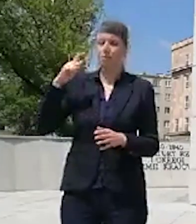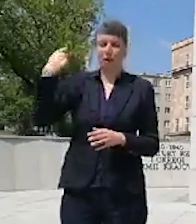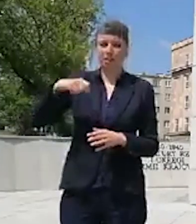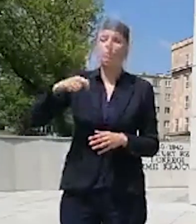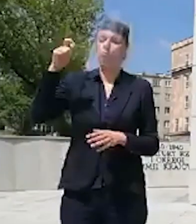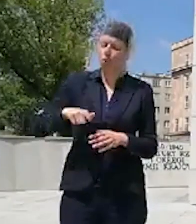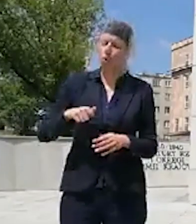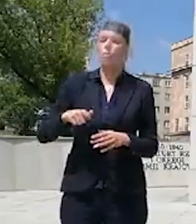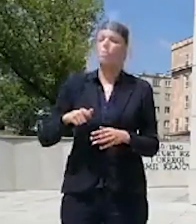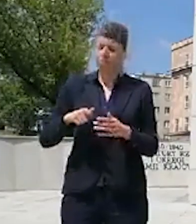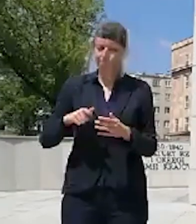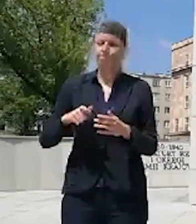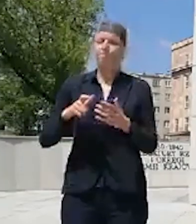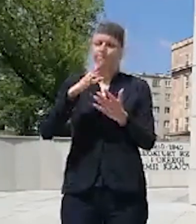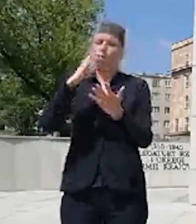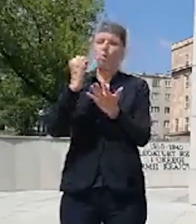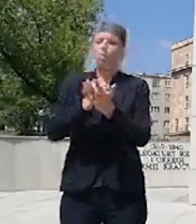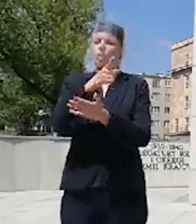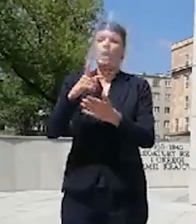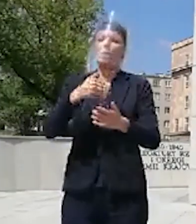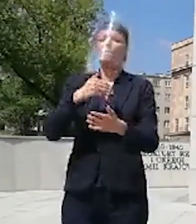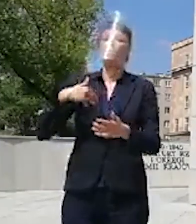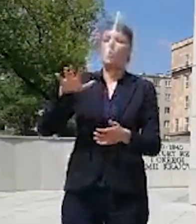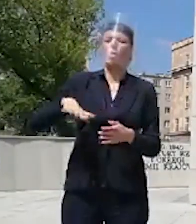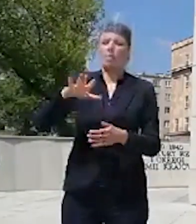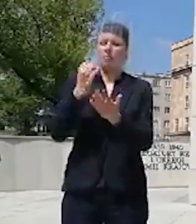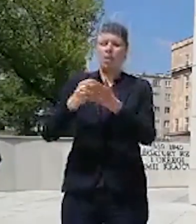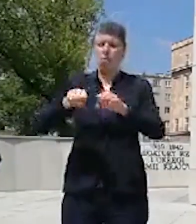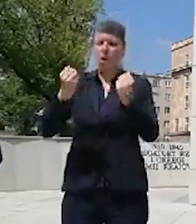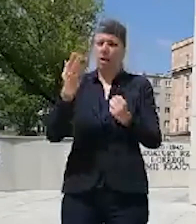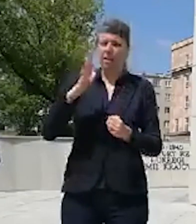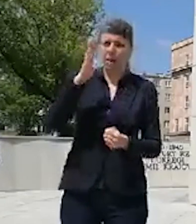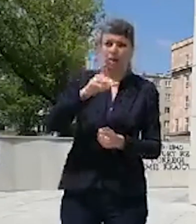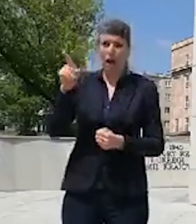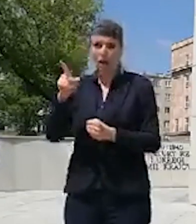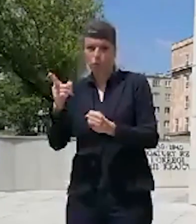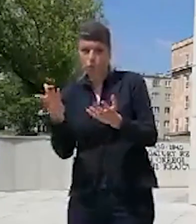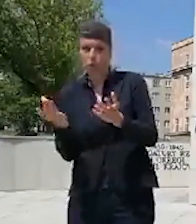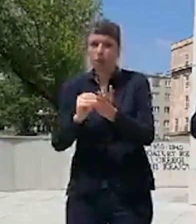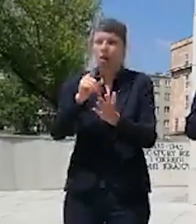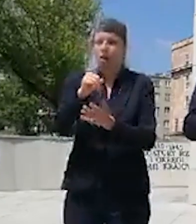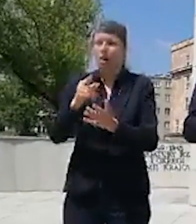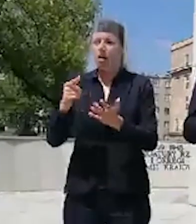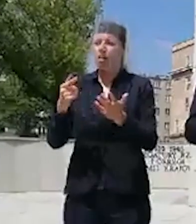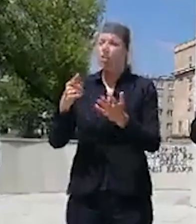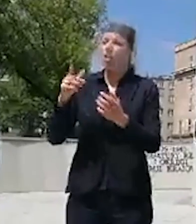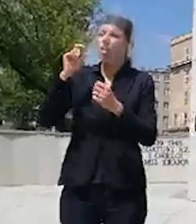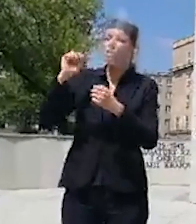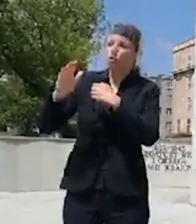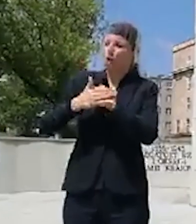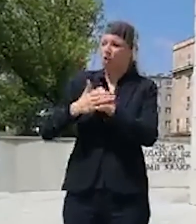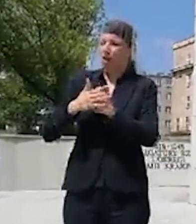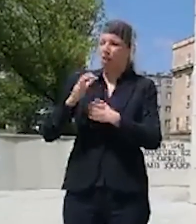obowiązującego w Polsce prawa, bo to żadna zasługa, ale to, że dołącza się tutaj wątek żon. i współmałżonków. Uważam, że jest